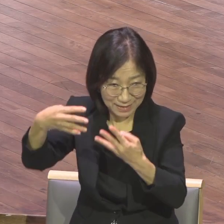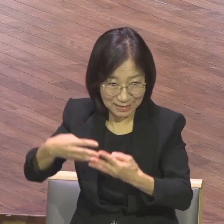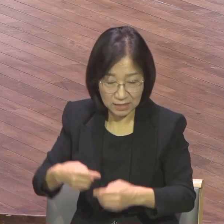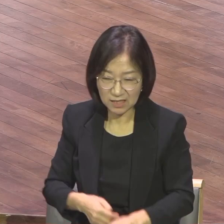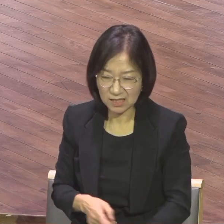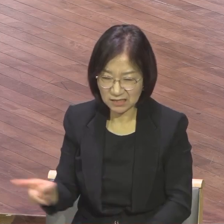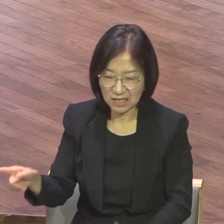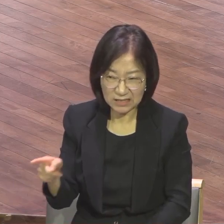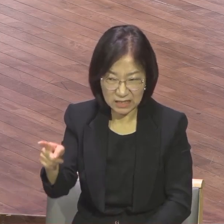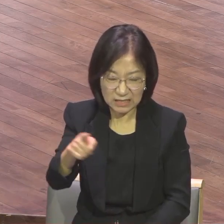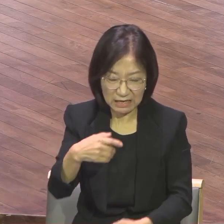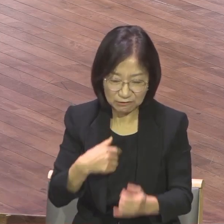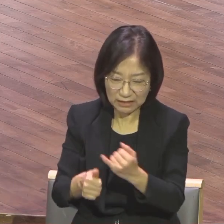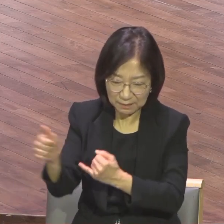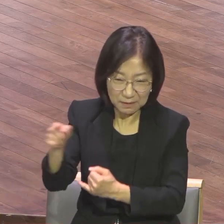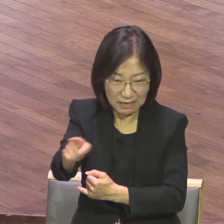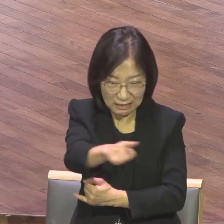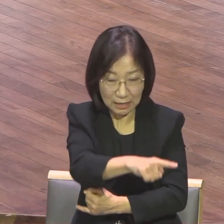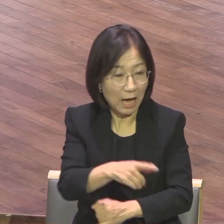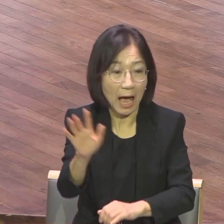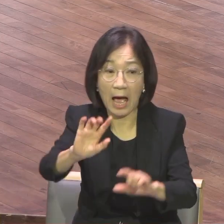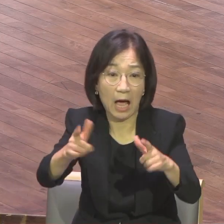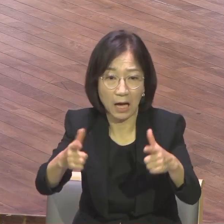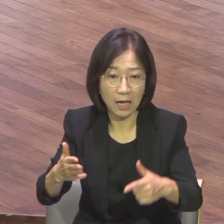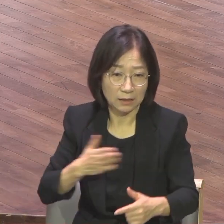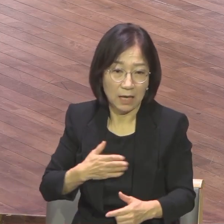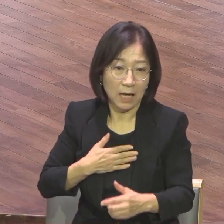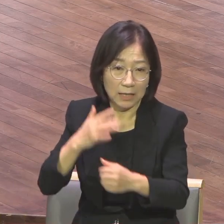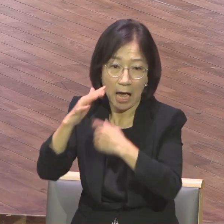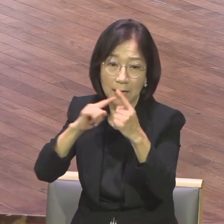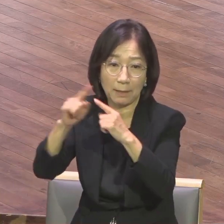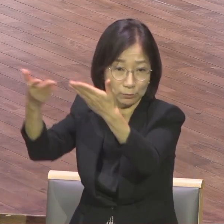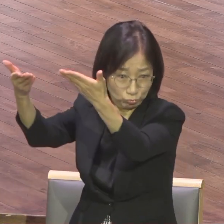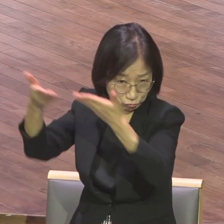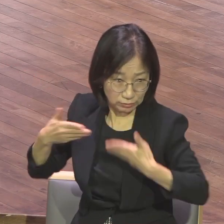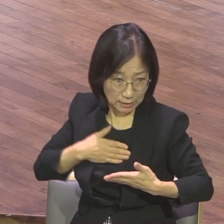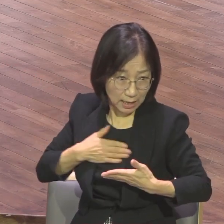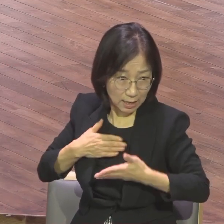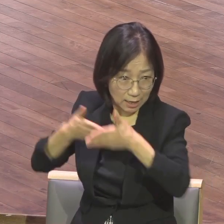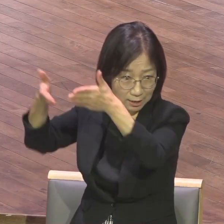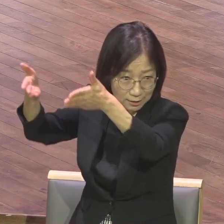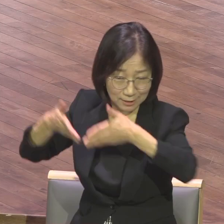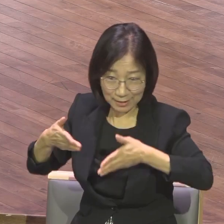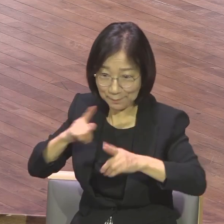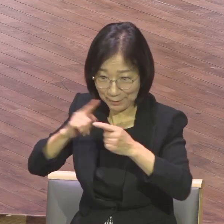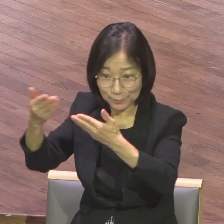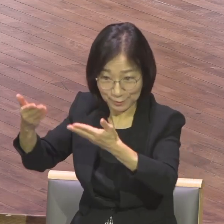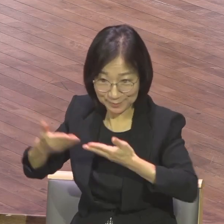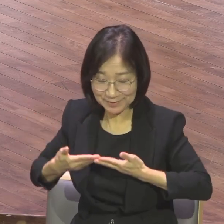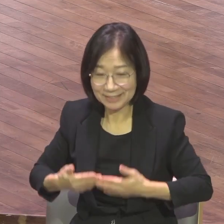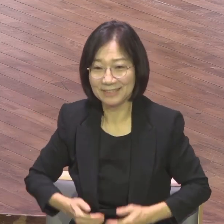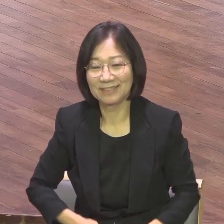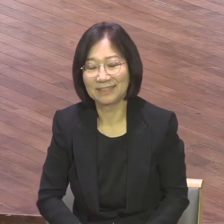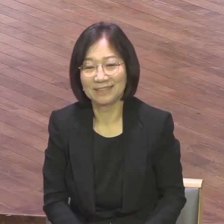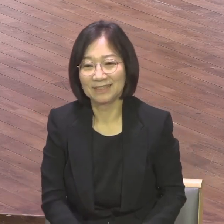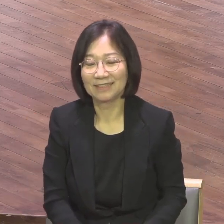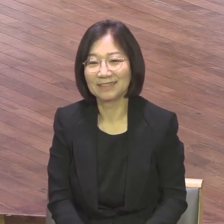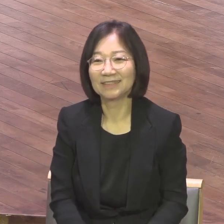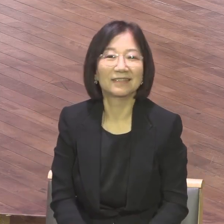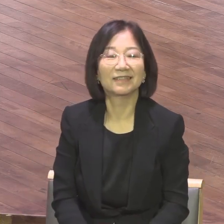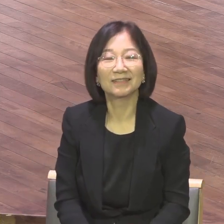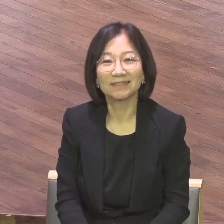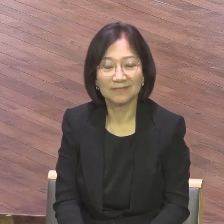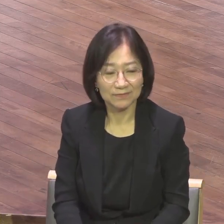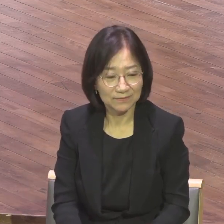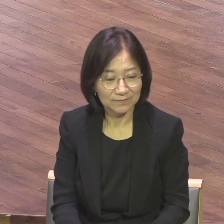남편에게 아내에게 아니에요. 나에게 말씀하시는구나. 장기 36절 맞이해서 예언계 모든 성도들은 이 시대 237